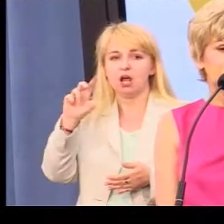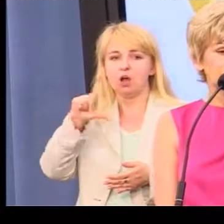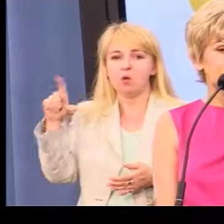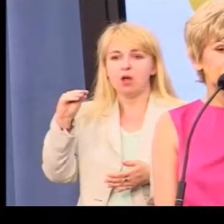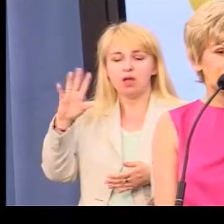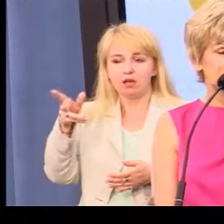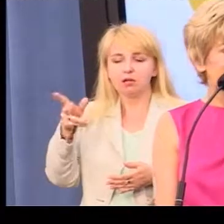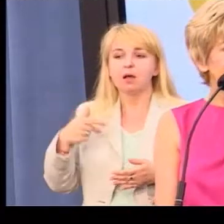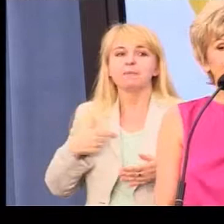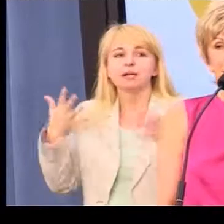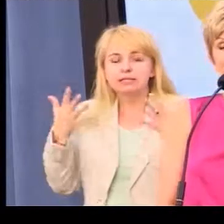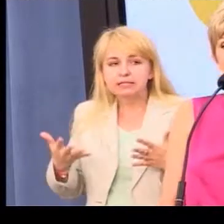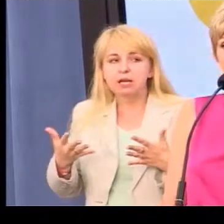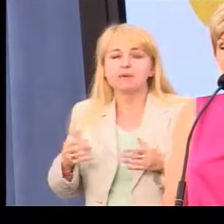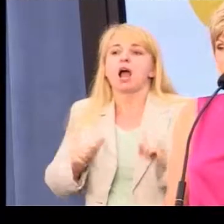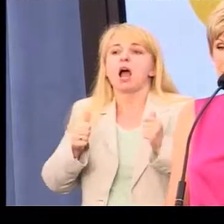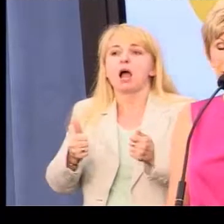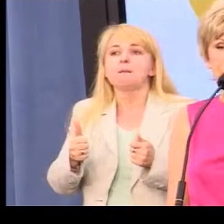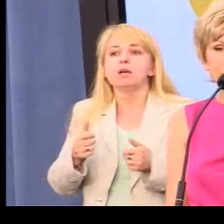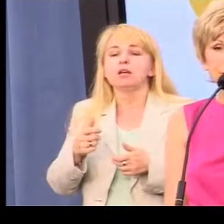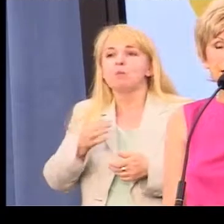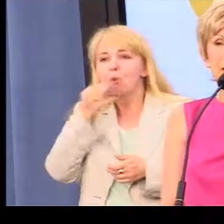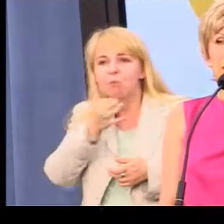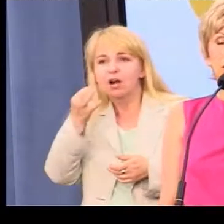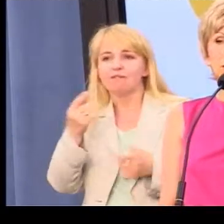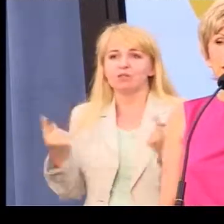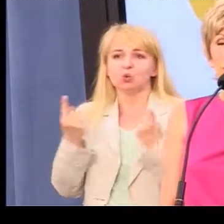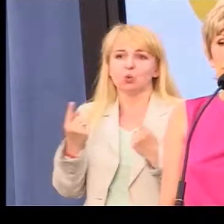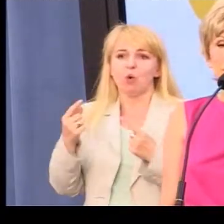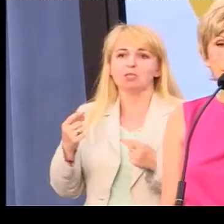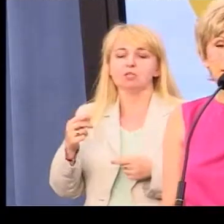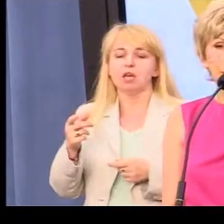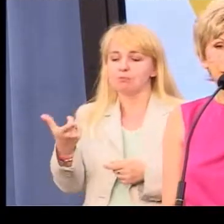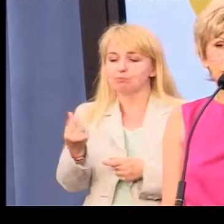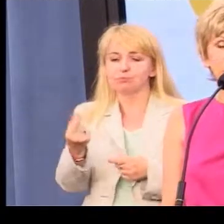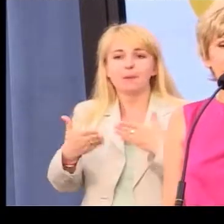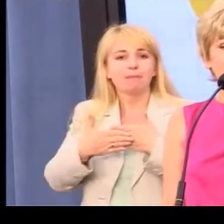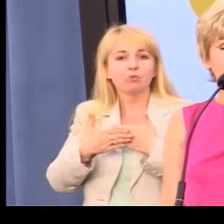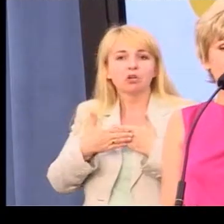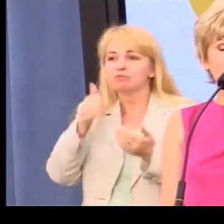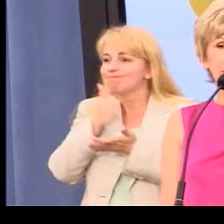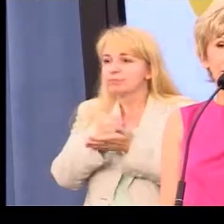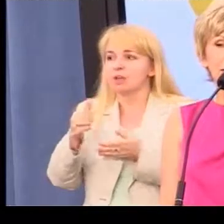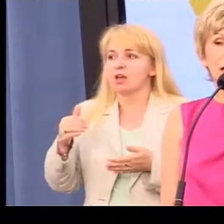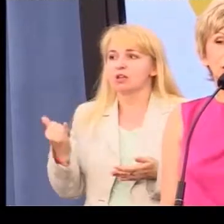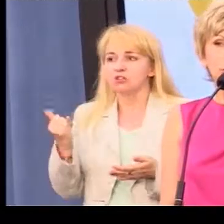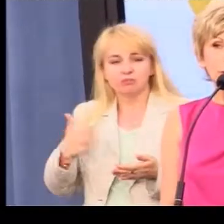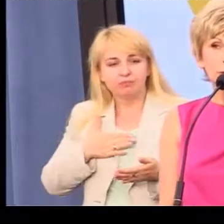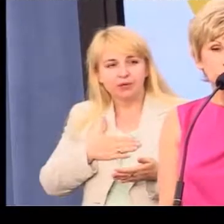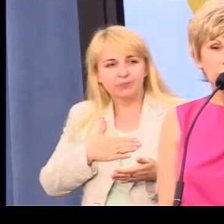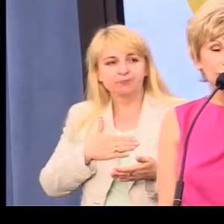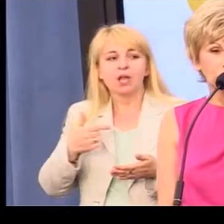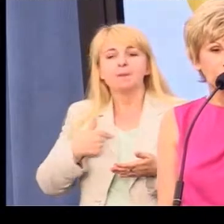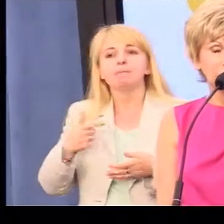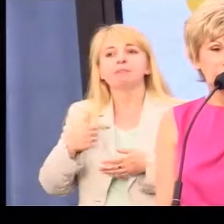par niepłodnych w Polsce. Tak jak mówiłam, 14 czerwca organizuję zespół ekspertów pracujących nad